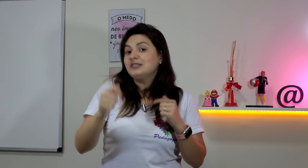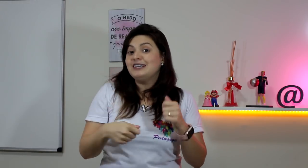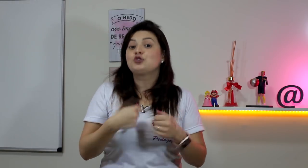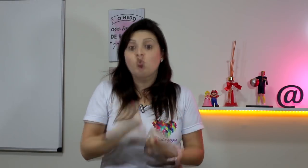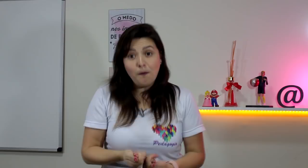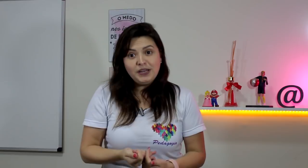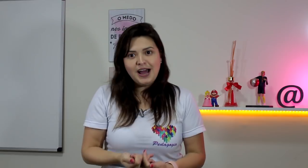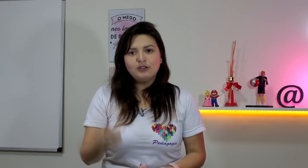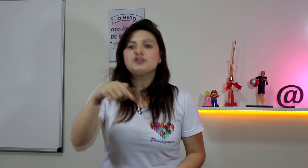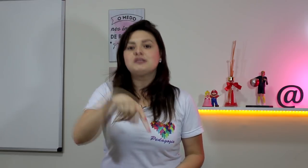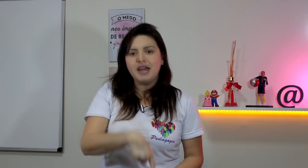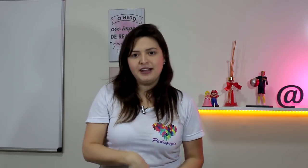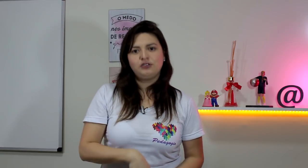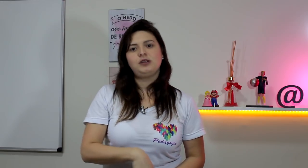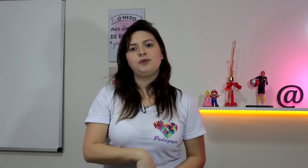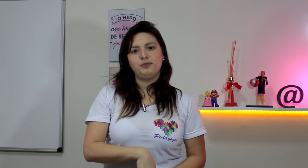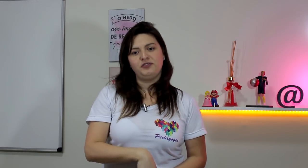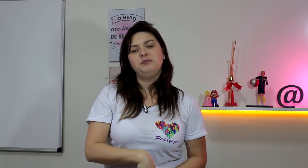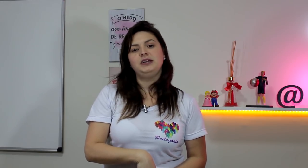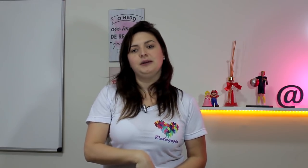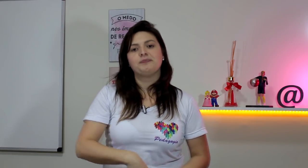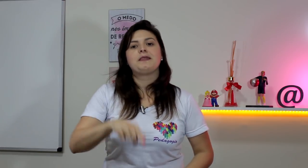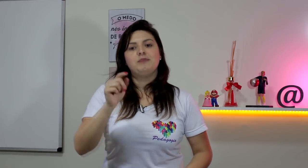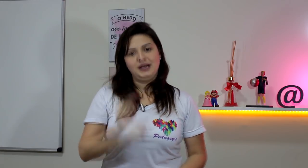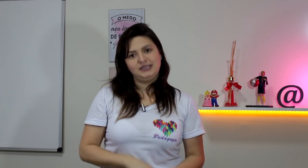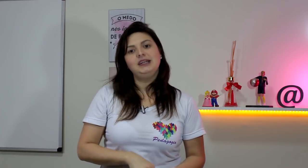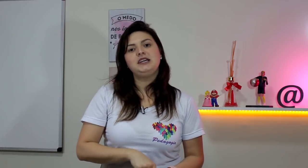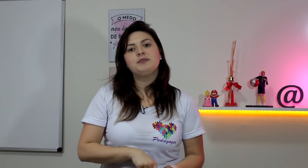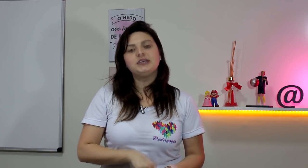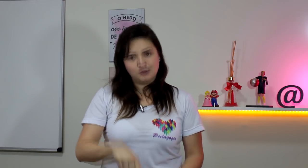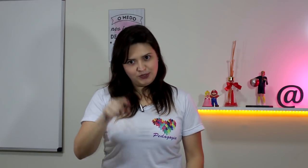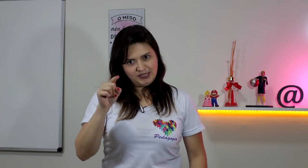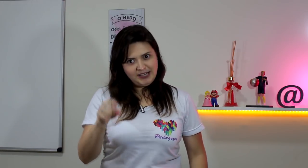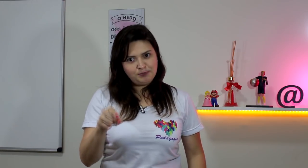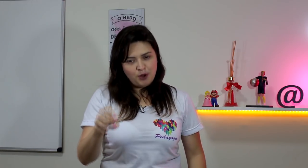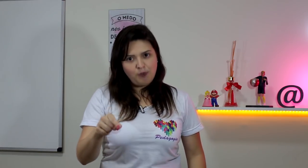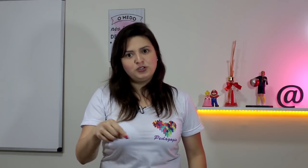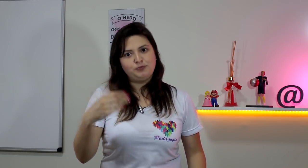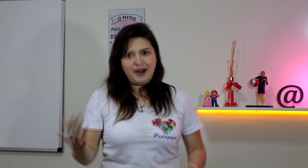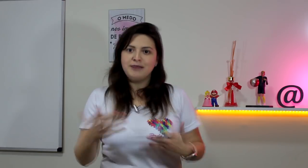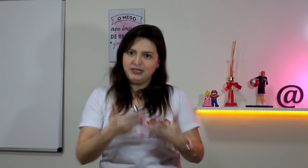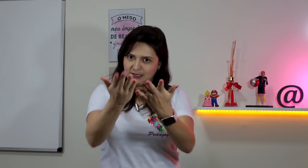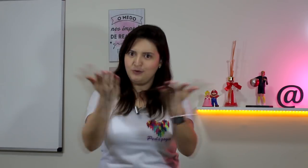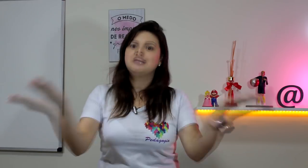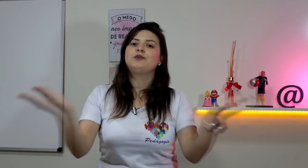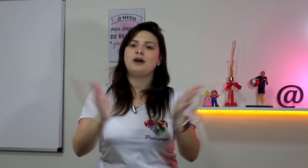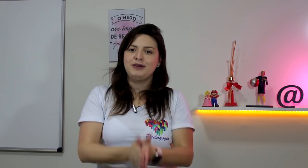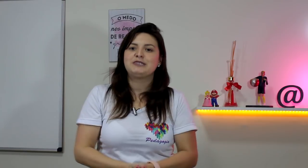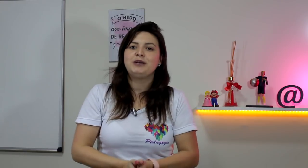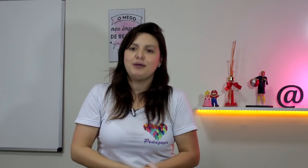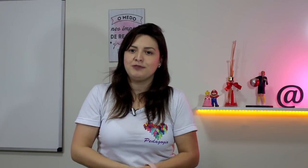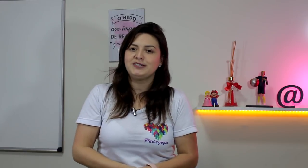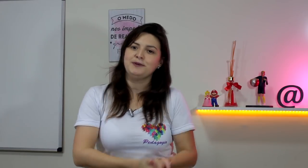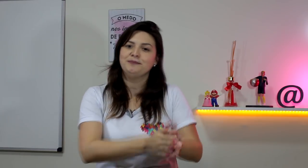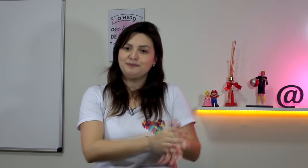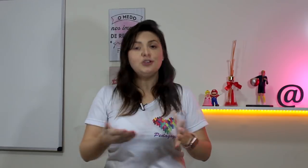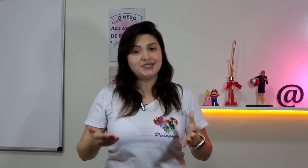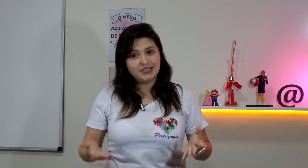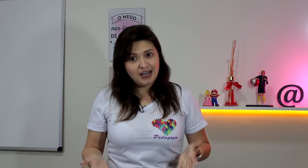sinais combinados dentro da própria família. Mas na Libras, os sinais próprios de pai e mãe são esses que eu acabei de explicar para você. E o sinal